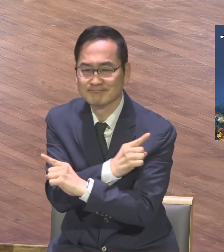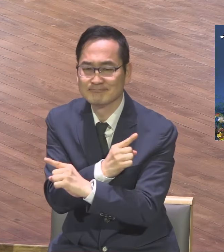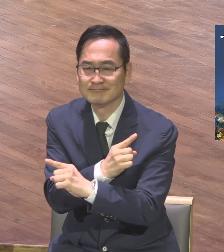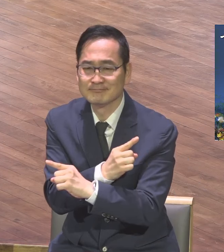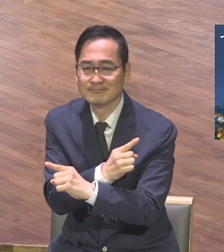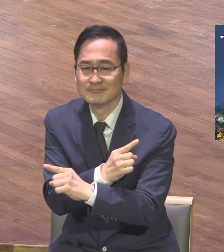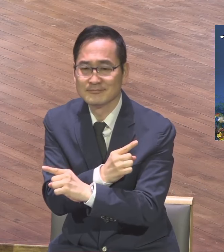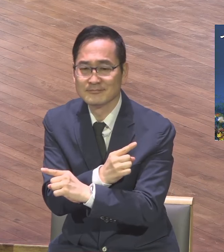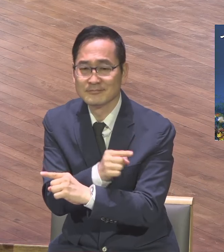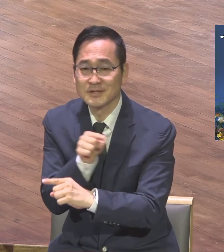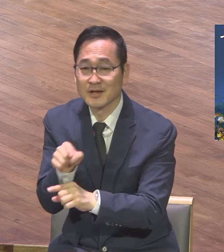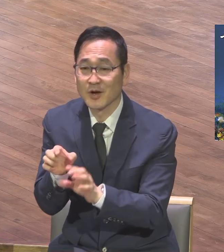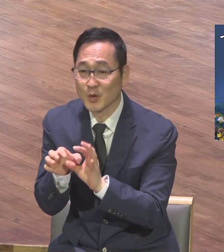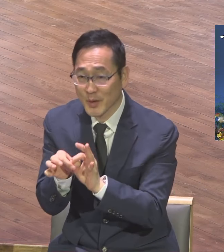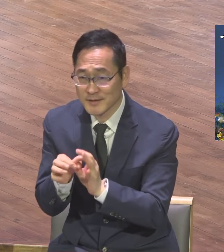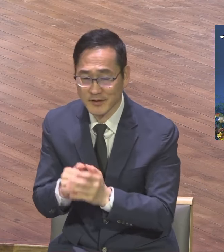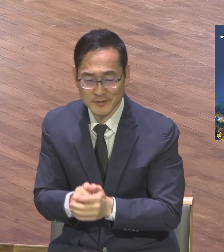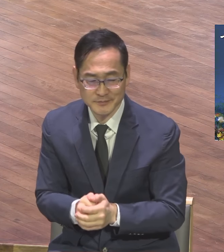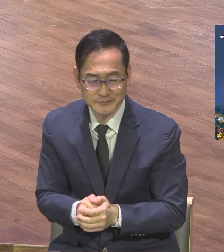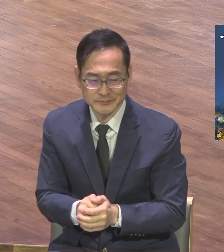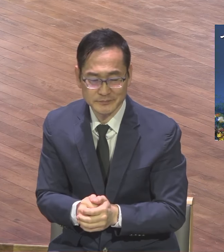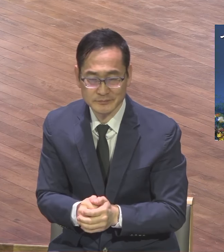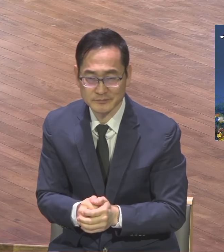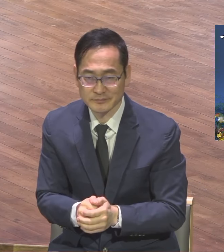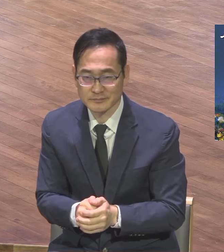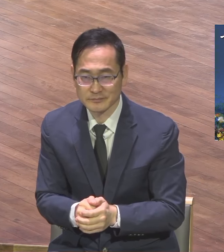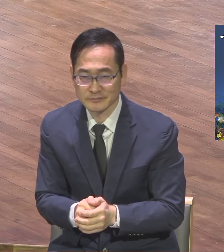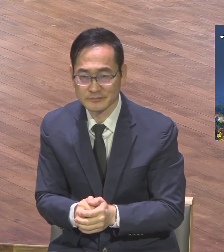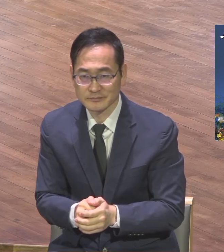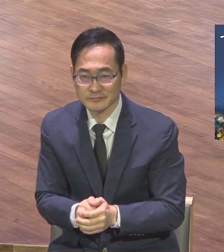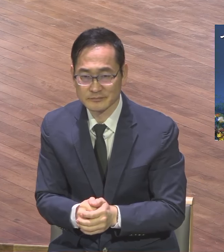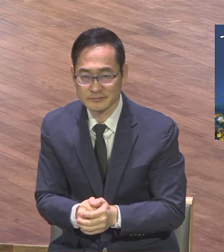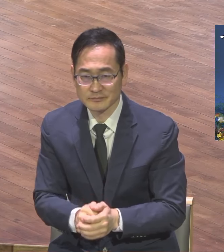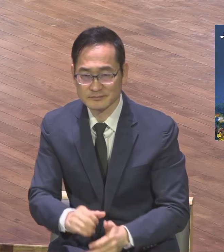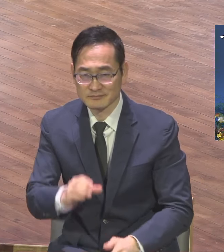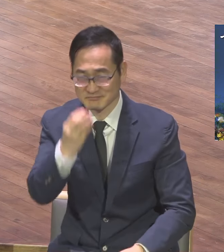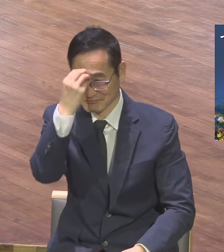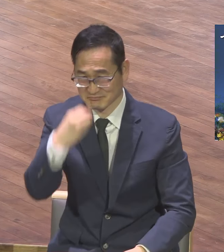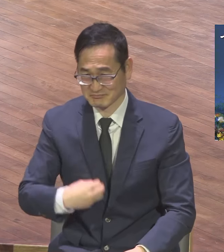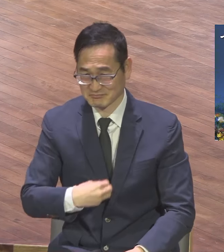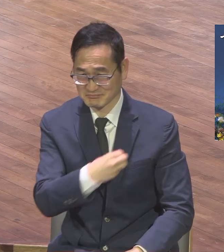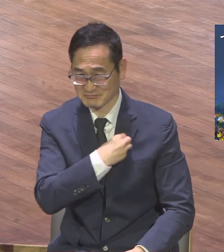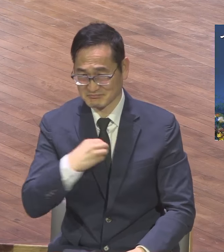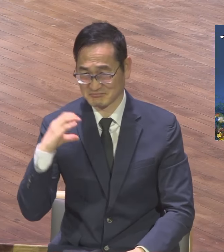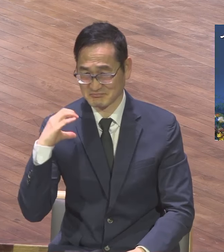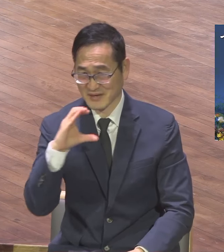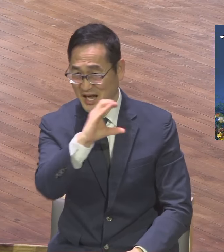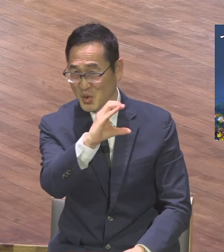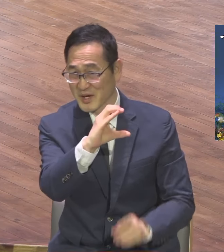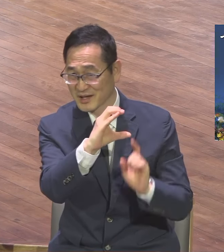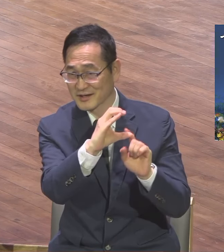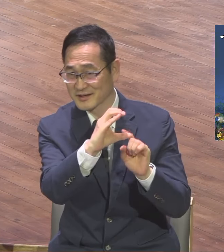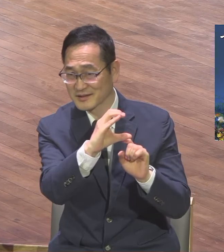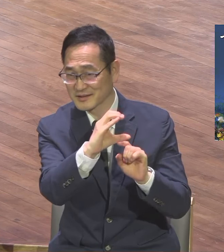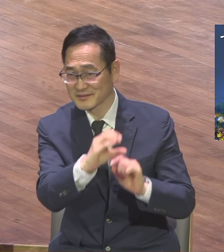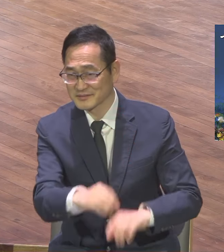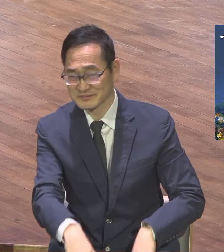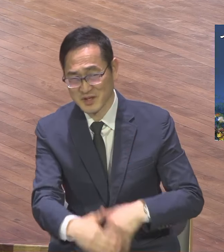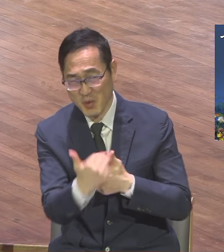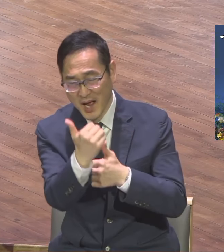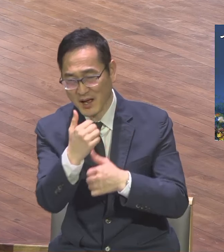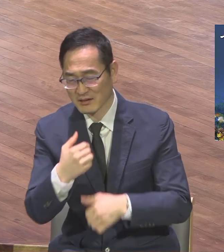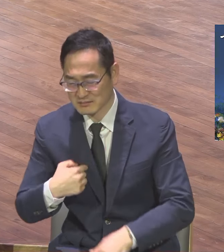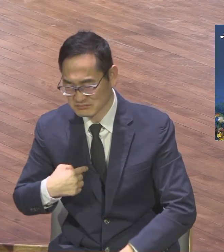어마어마한 그냥 난공철벽의 이 가톨릭 이 부르심을 받고 가면서